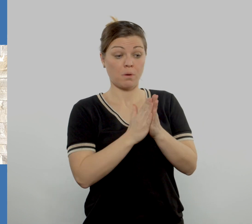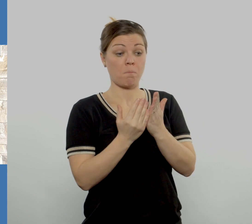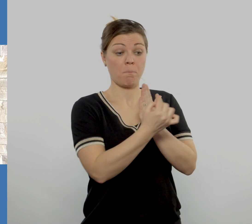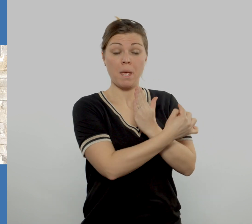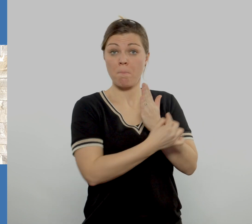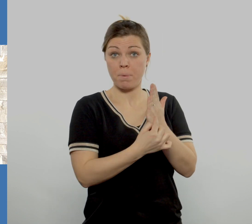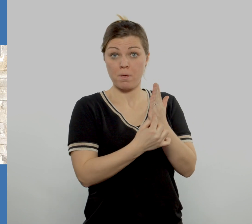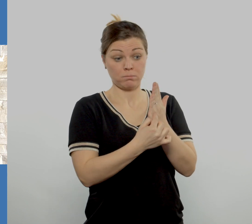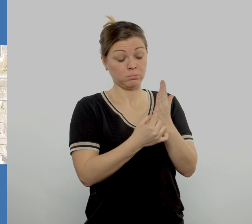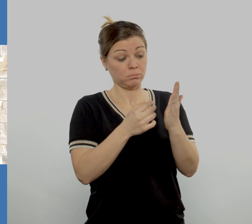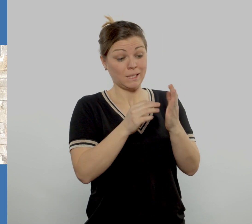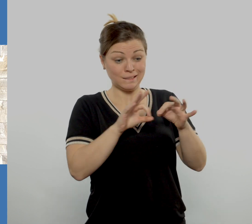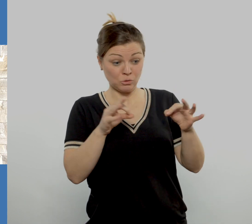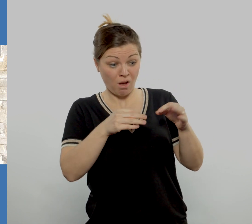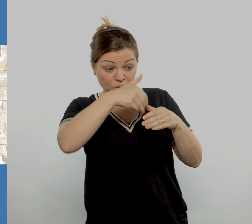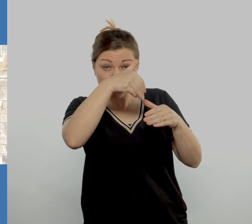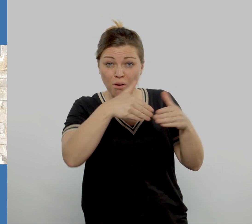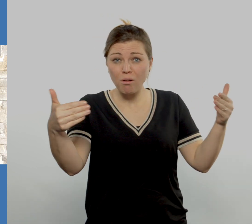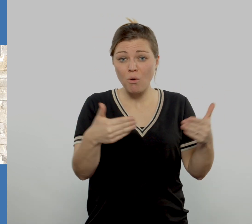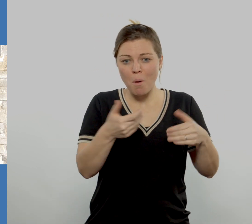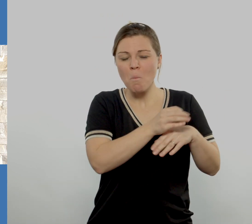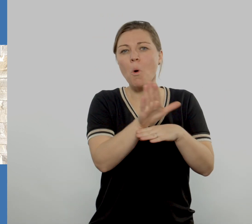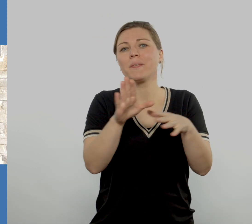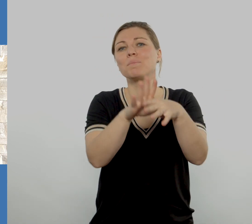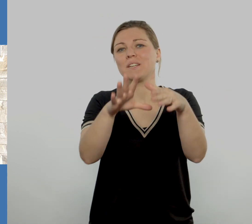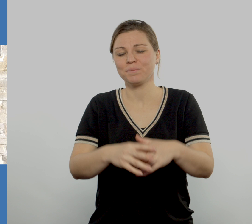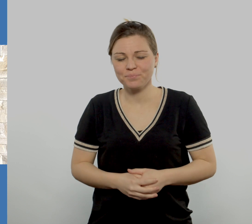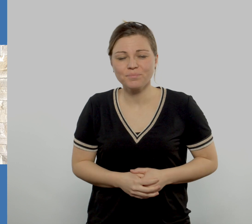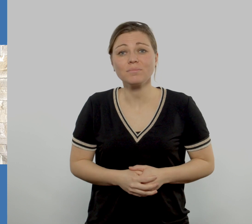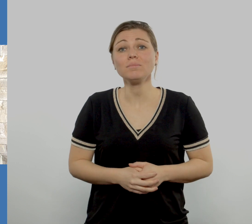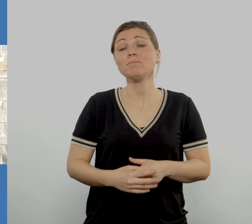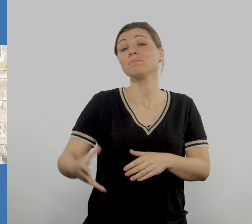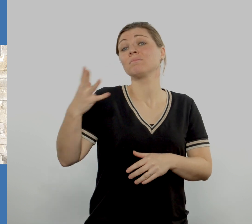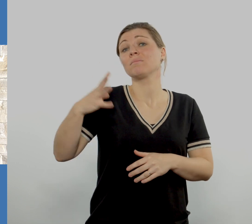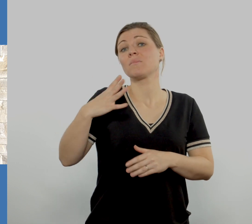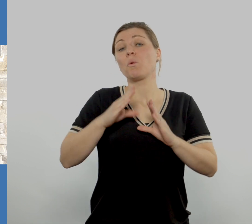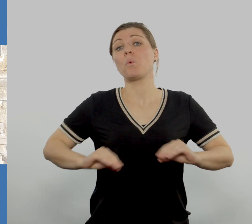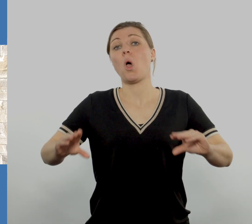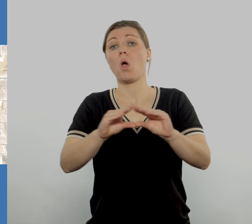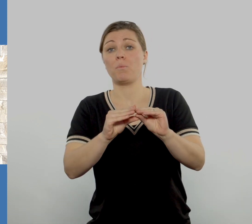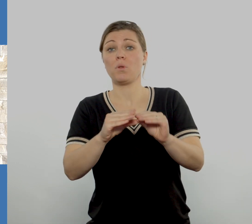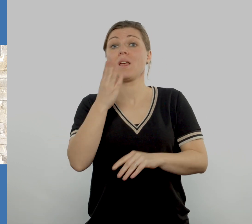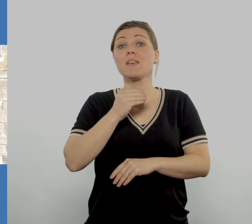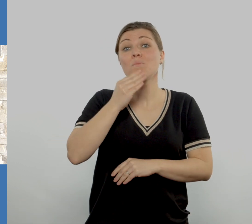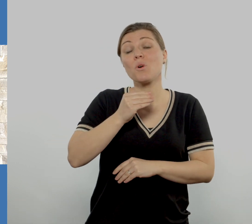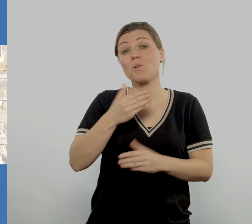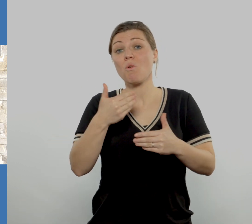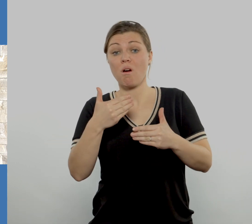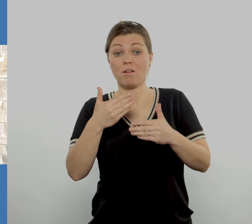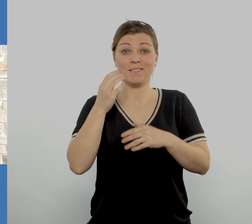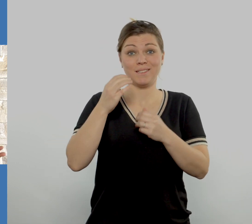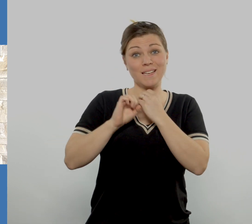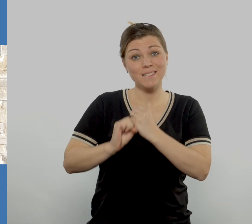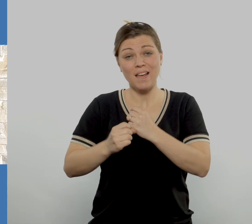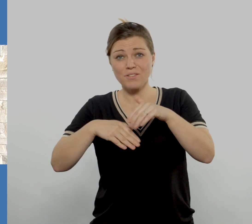qui représente bien cette réalité spirituelle. À un moment donné, le peuple hébreu était esclave en Égypte. Et puis Dieu